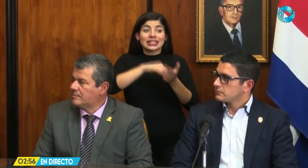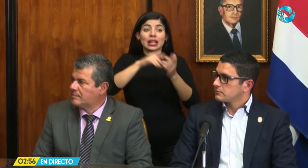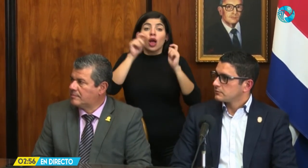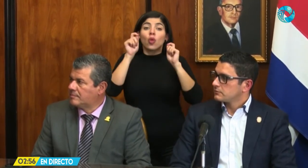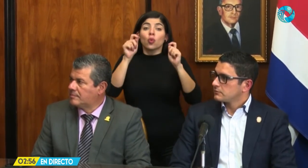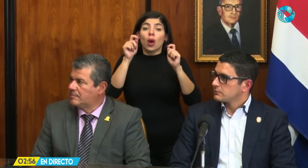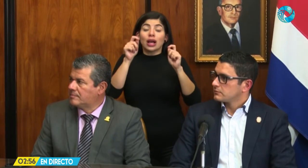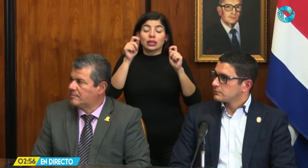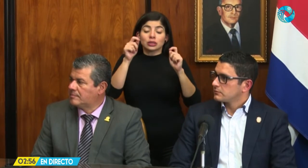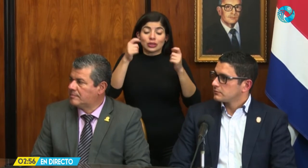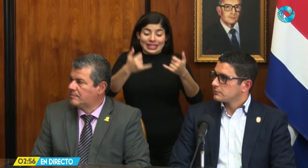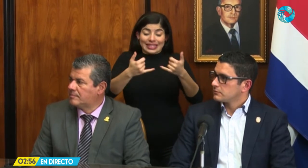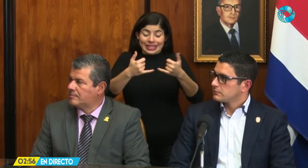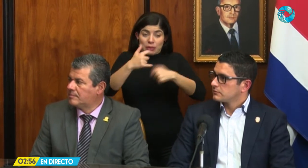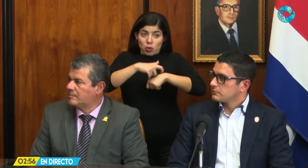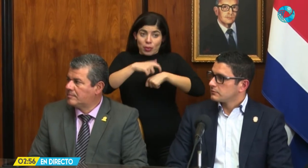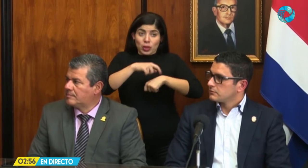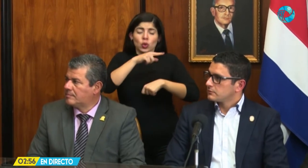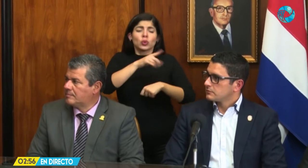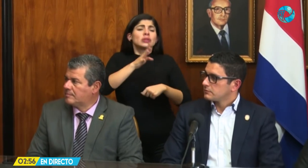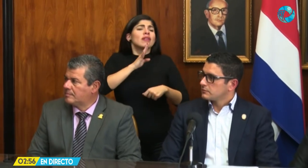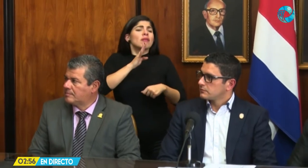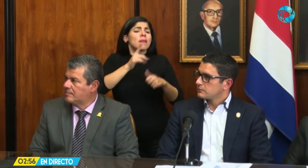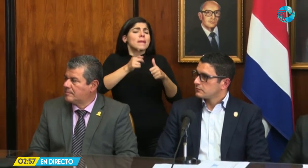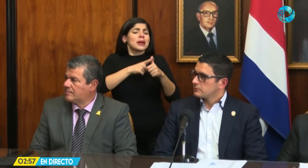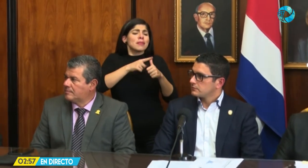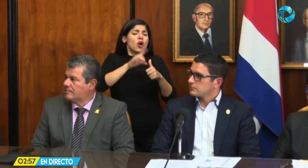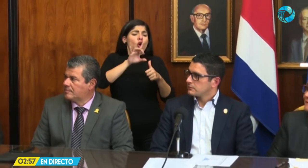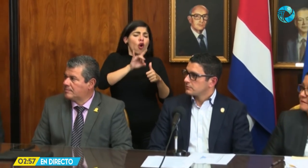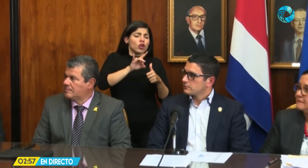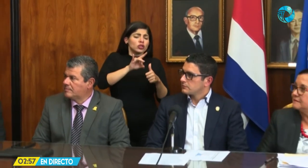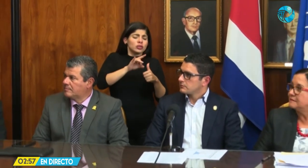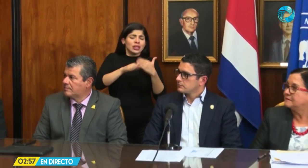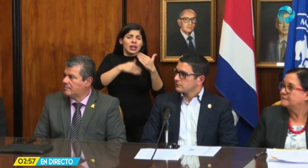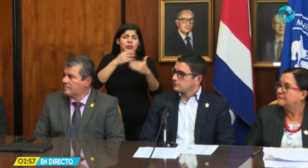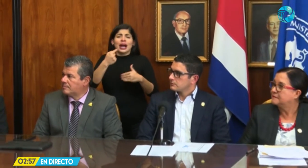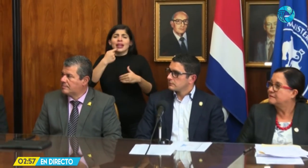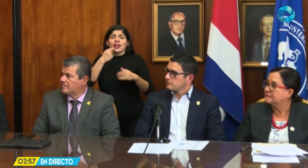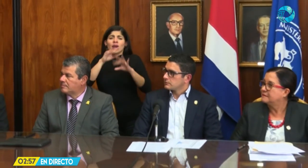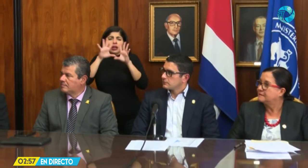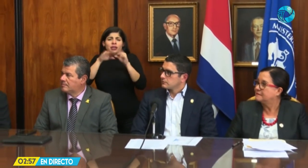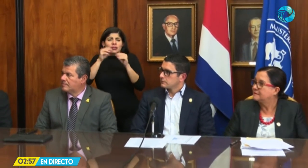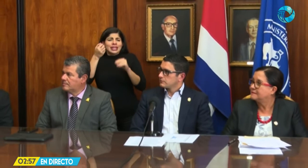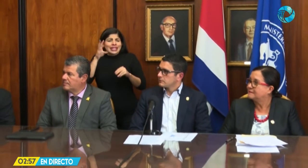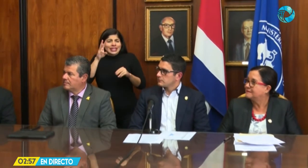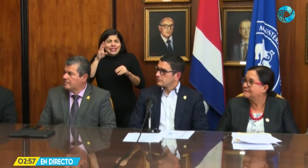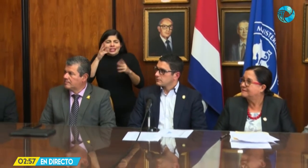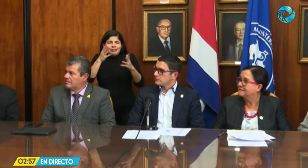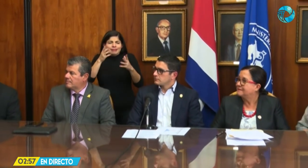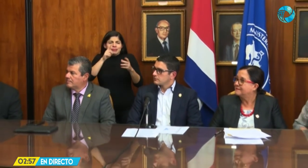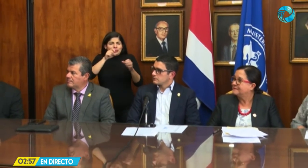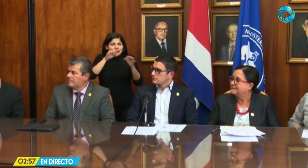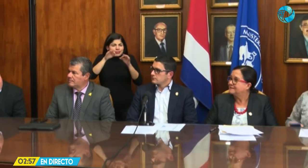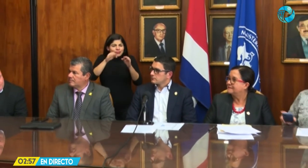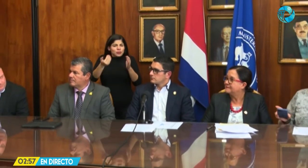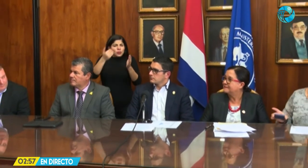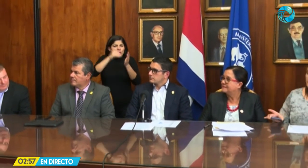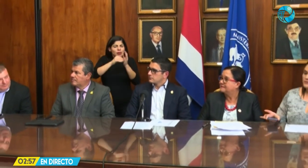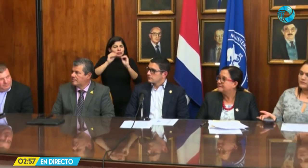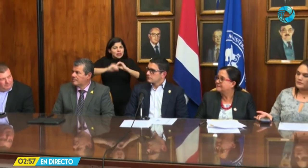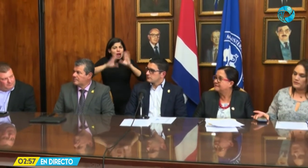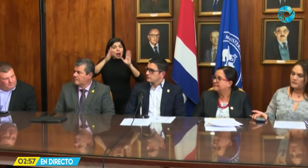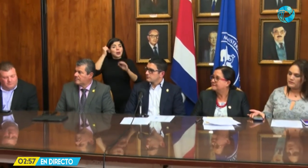educativos. De esta manera entonces finalizamos esta transmisión especial en el Ministerio de Salud, donde entonces se actualizan a 23